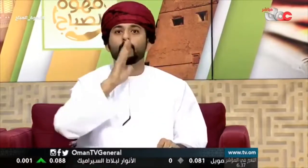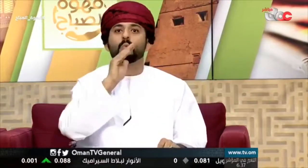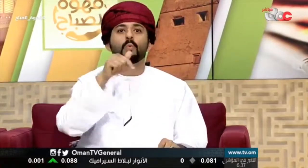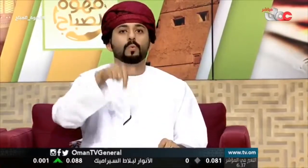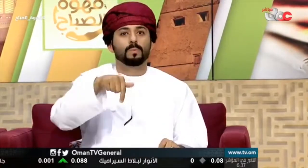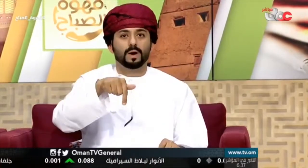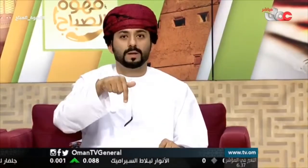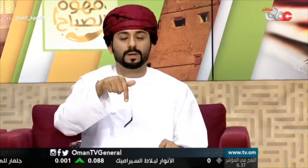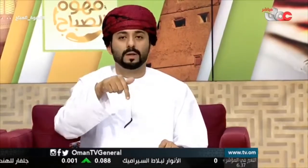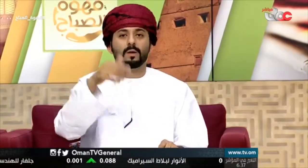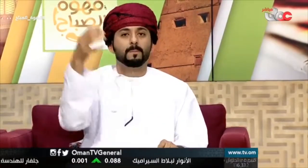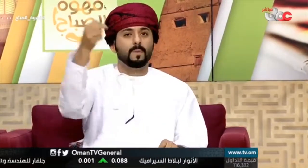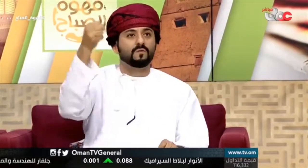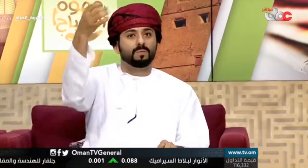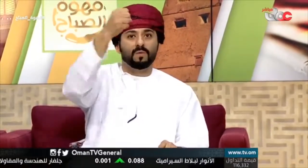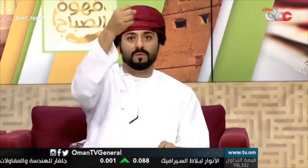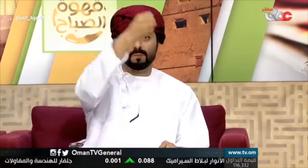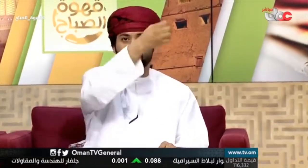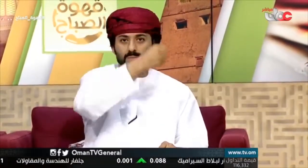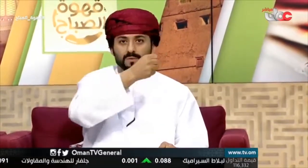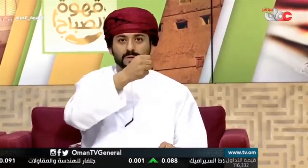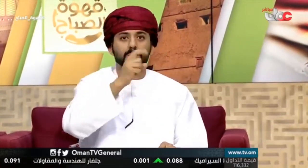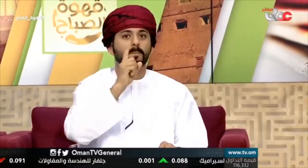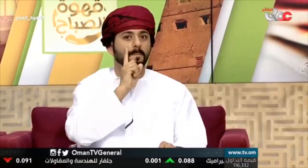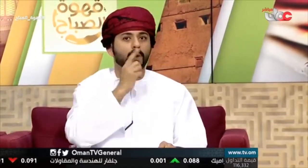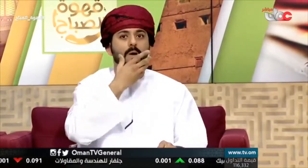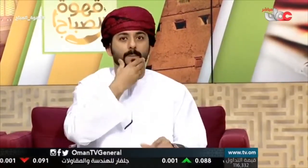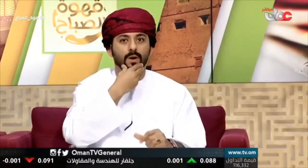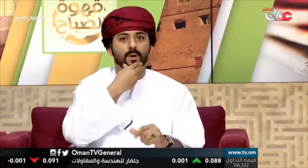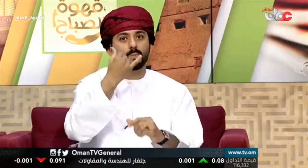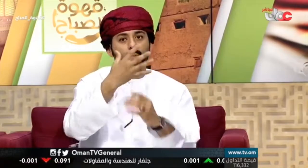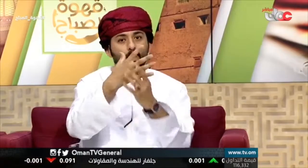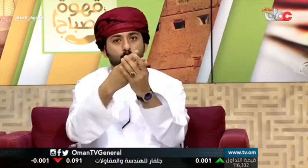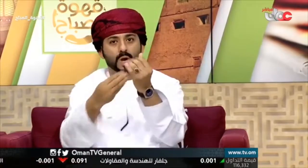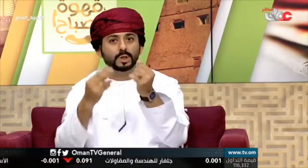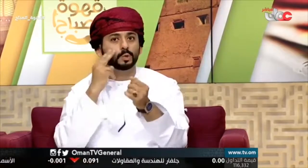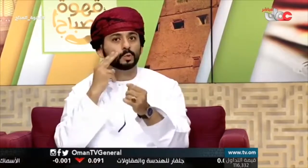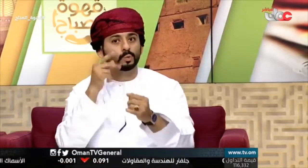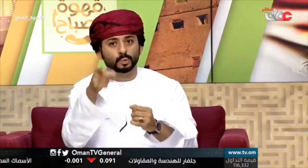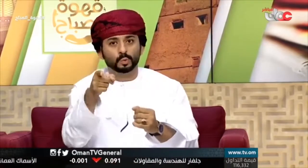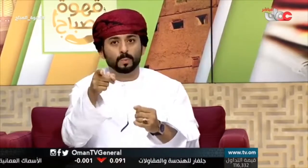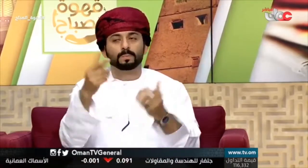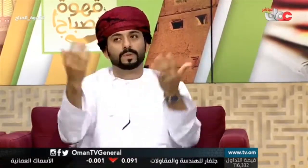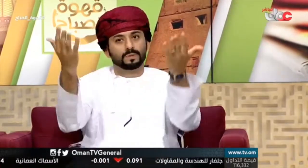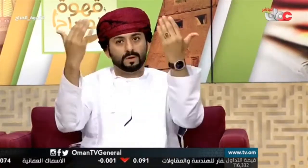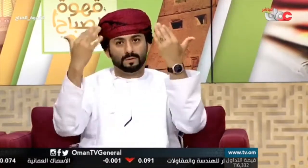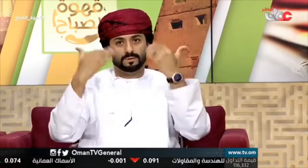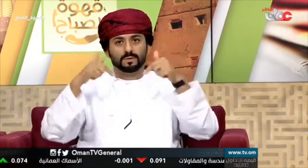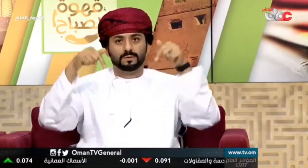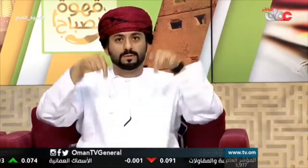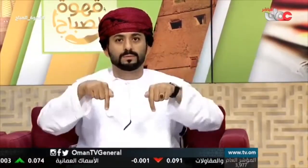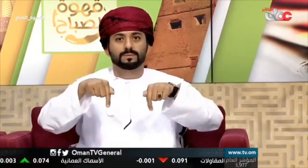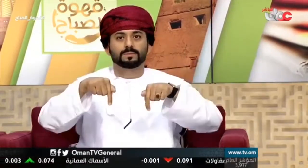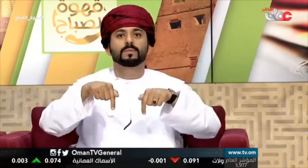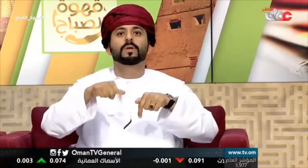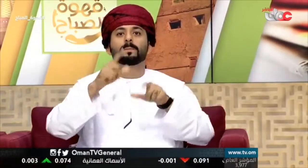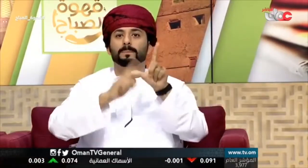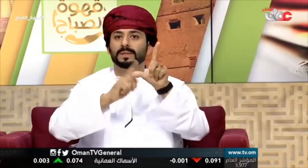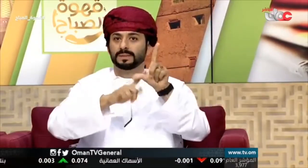الصم في السلطنة ومن لمختلف محافظات السلطنة. أتمنى من أولياء الأمور أنهم أيضا يأتوا